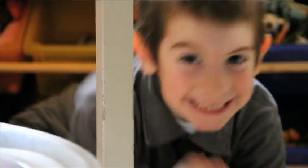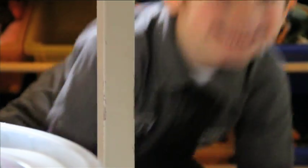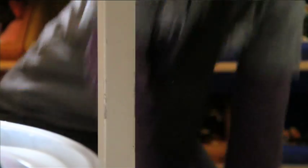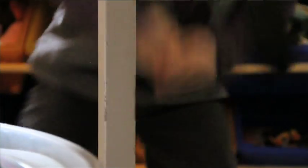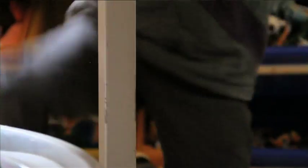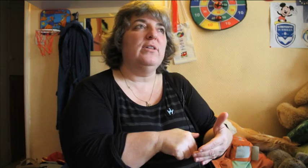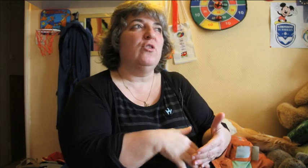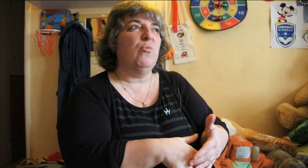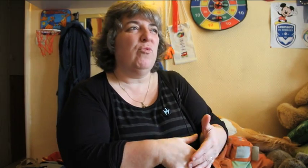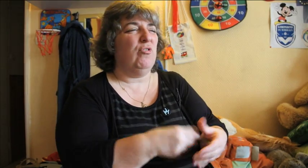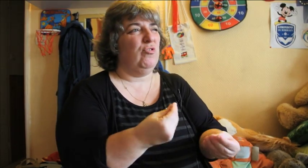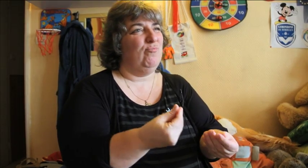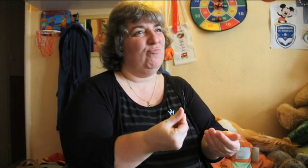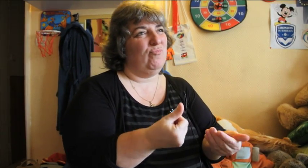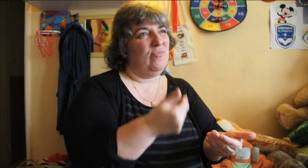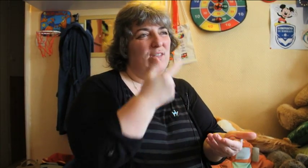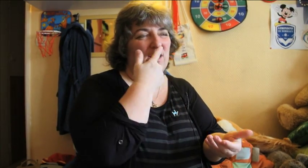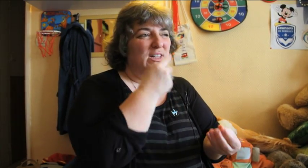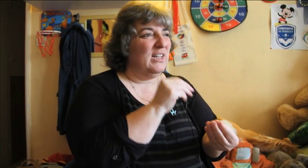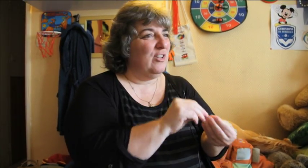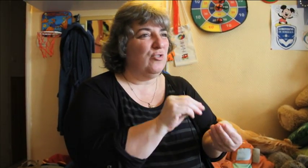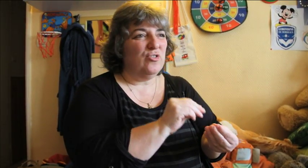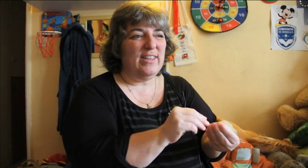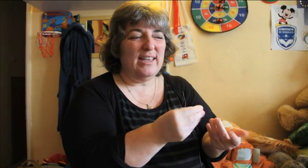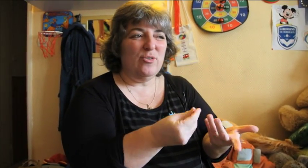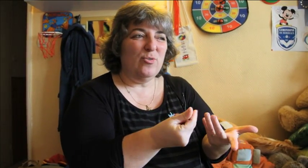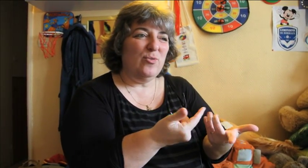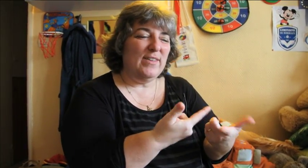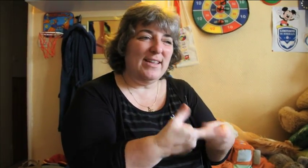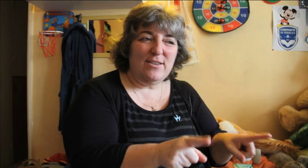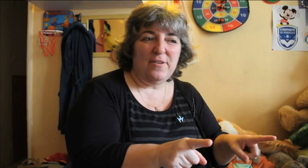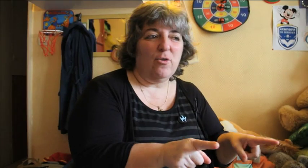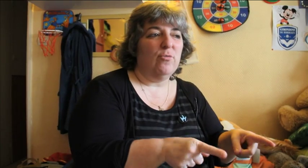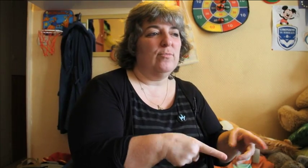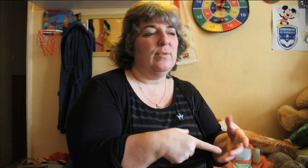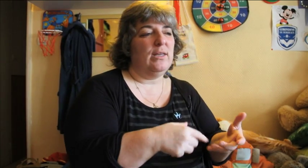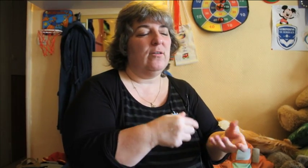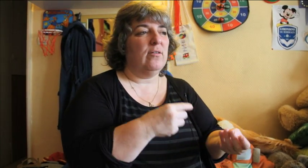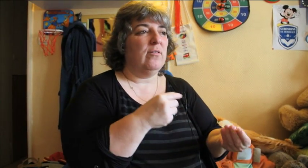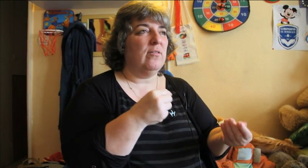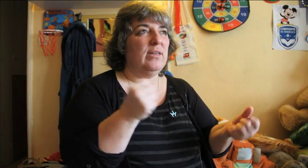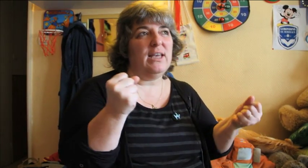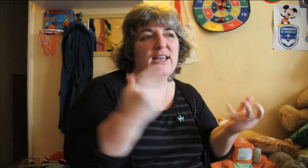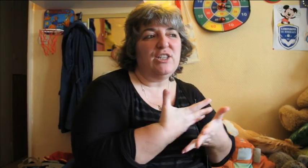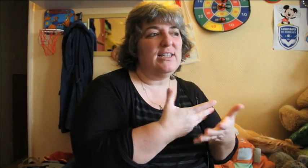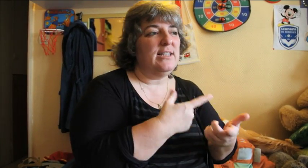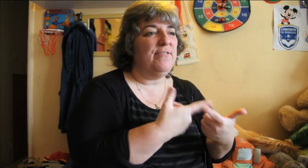Déjà, quand Vincent était dans mon ventre, je sentais que c'était différent. Il réagissait